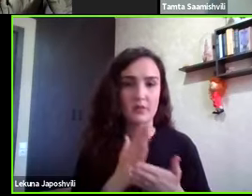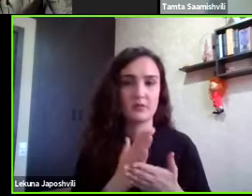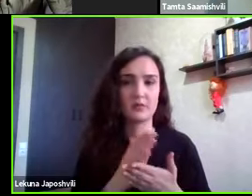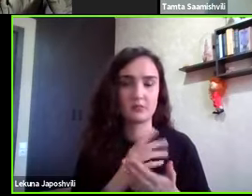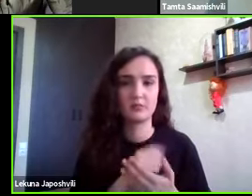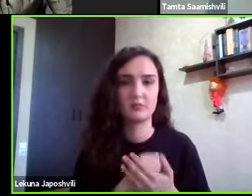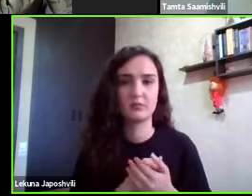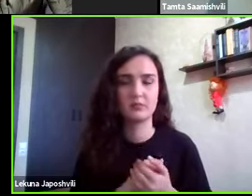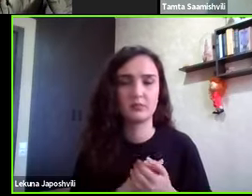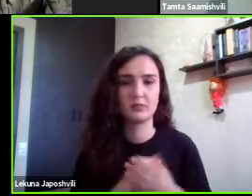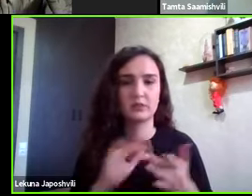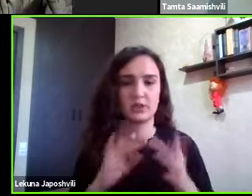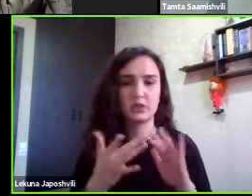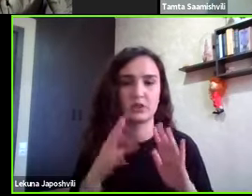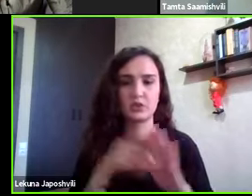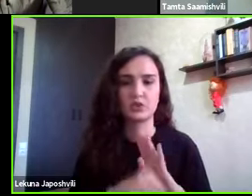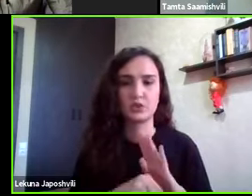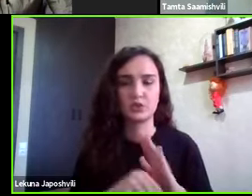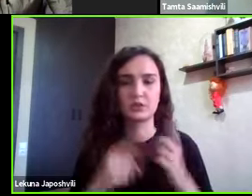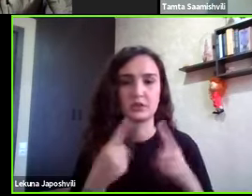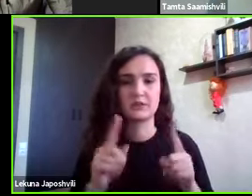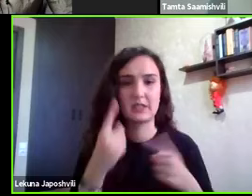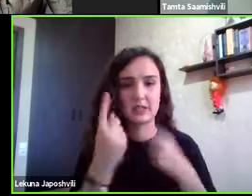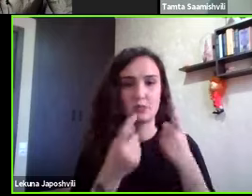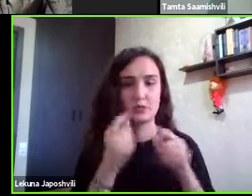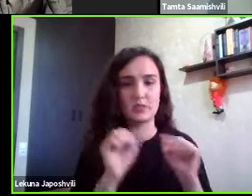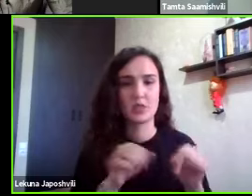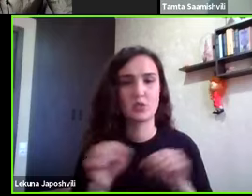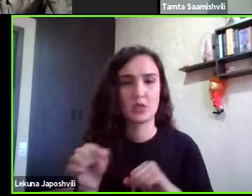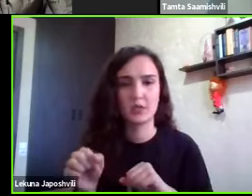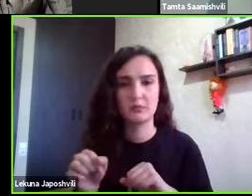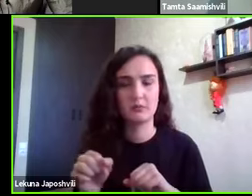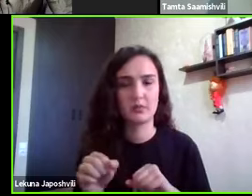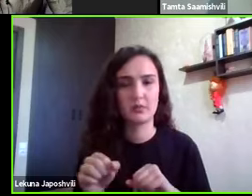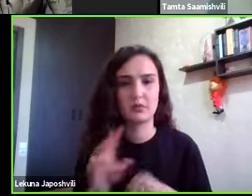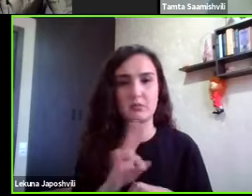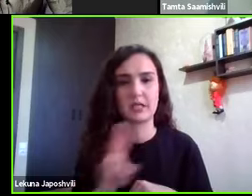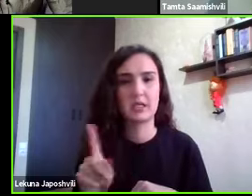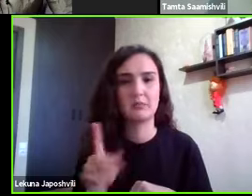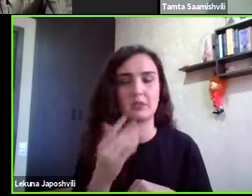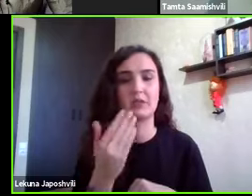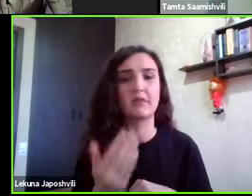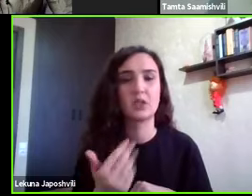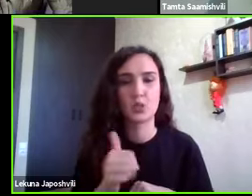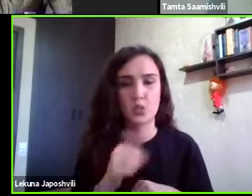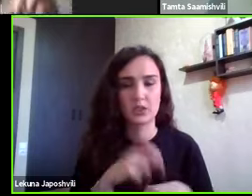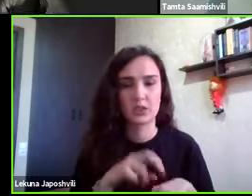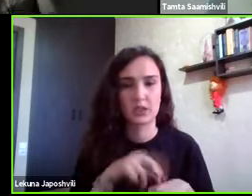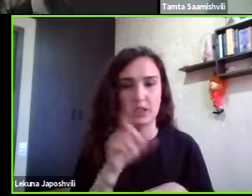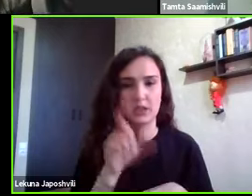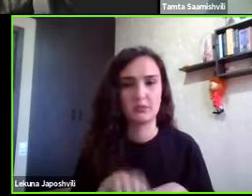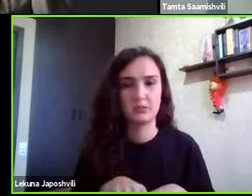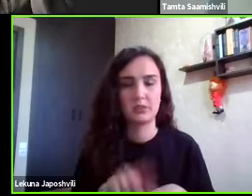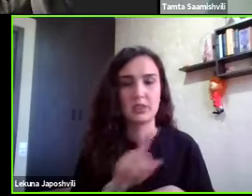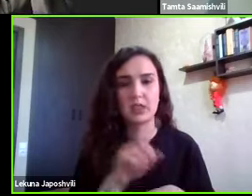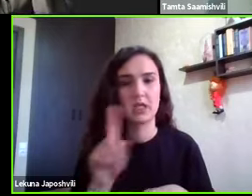მეგონი სოციალურ ქსელში და სხვა საინფორმაციო საშუალებებში, მაგრამ თქვენ როგორც ექიმი,